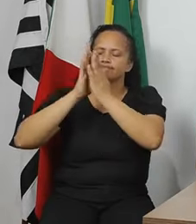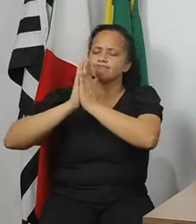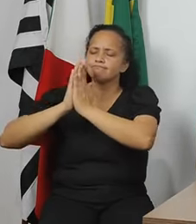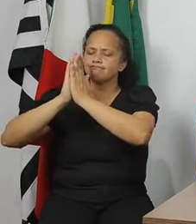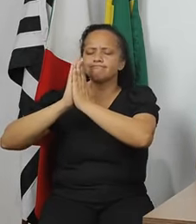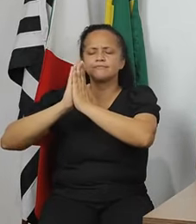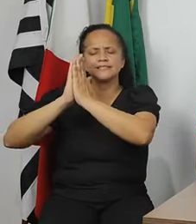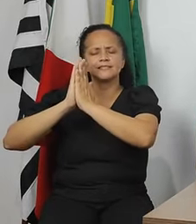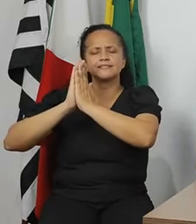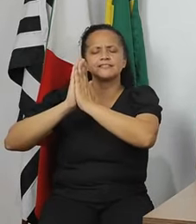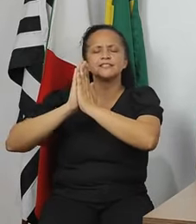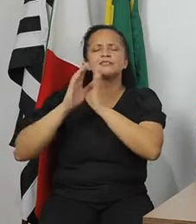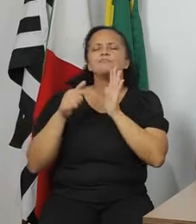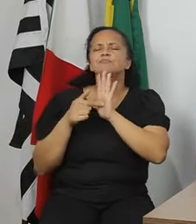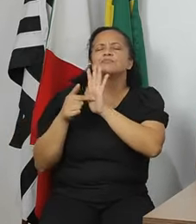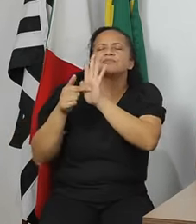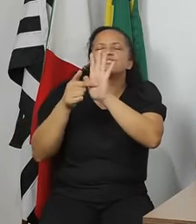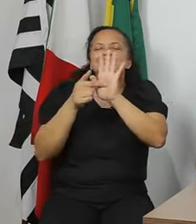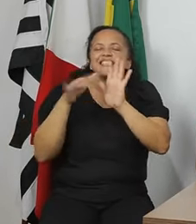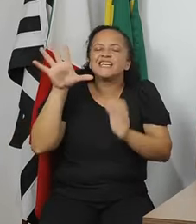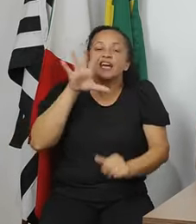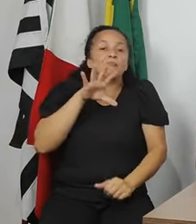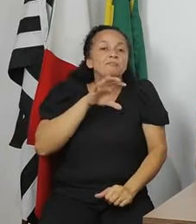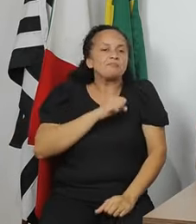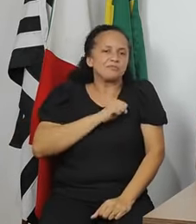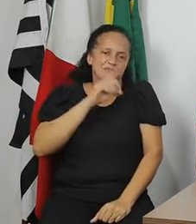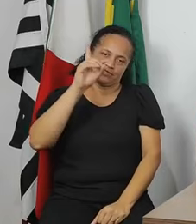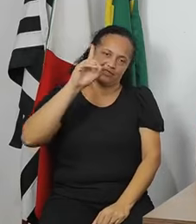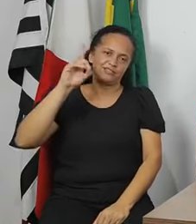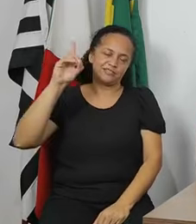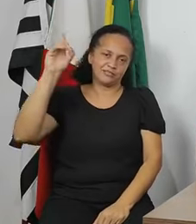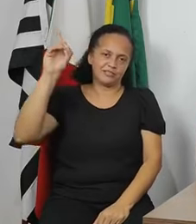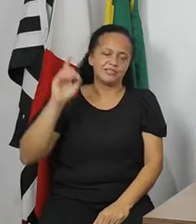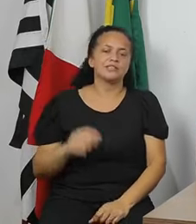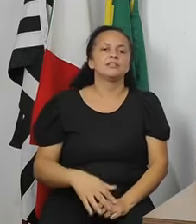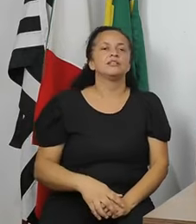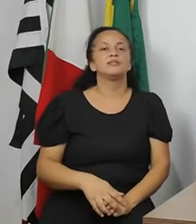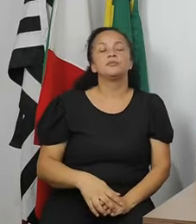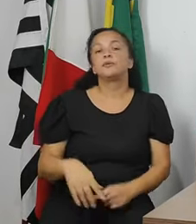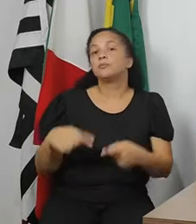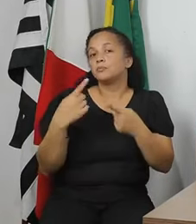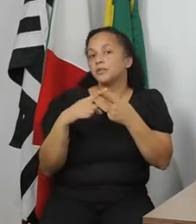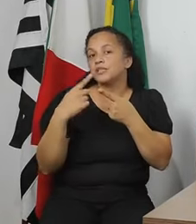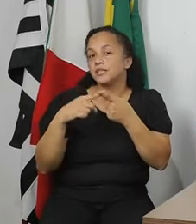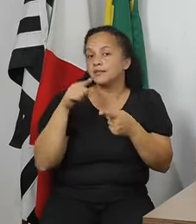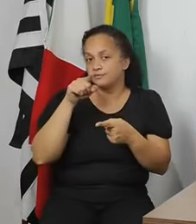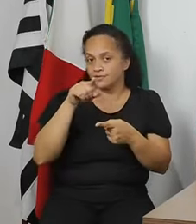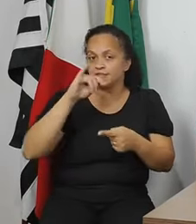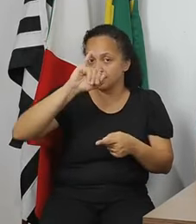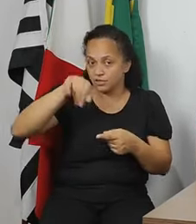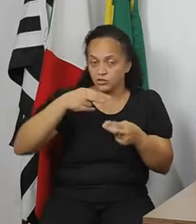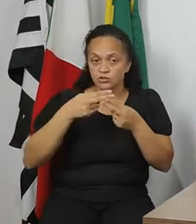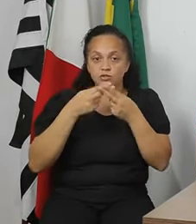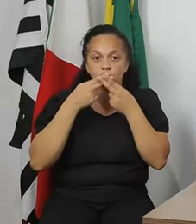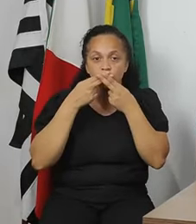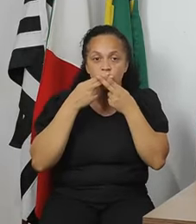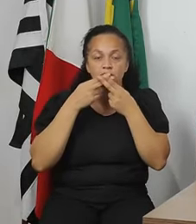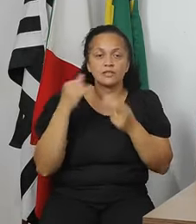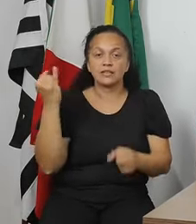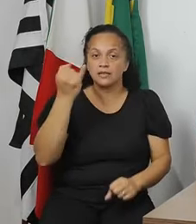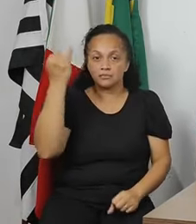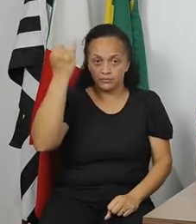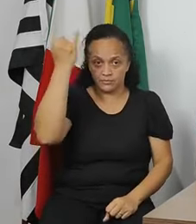de demonstração de amor a Deus, porque nós vamos estar abdicando de algo que é muito importante para a vida,